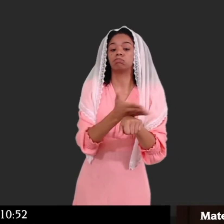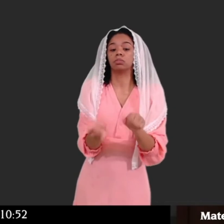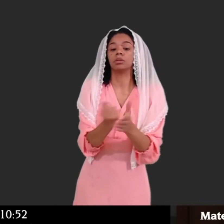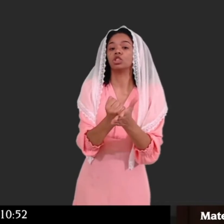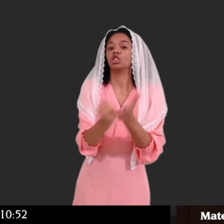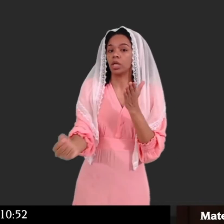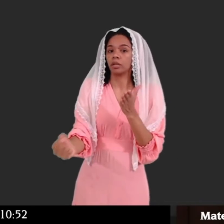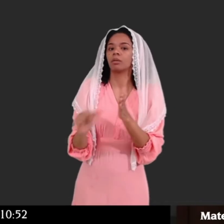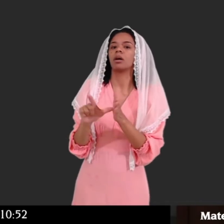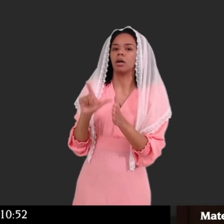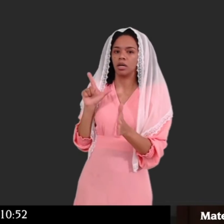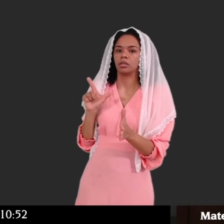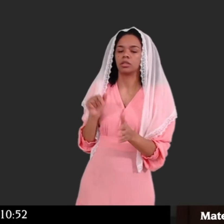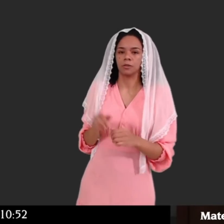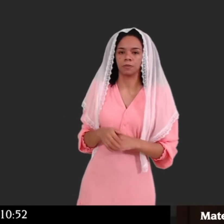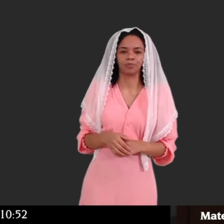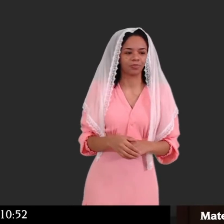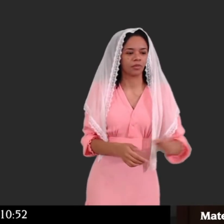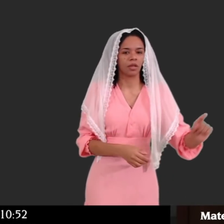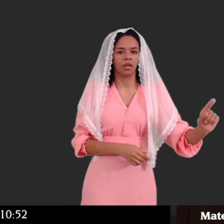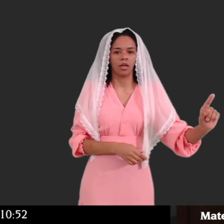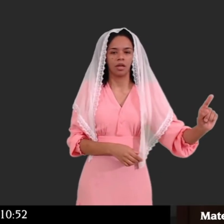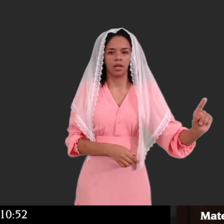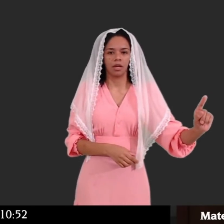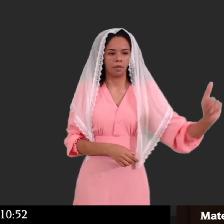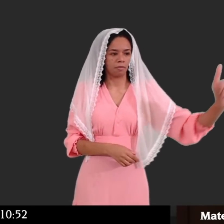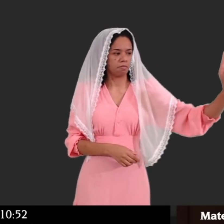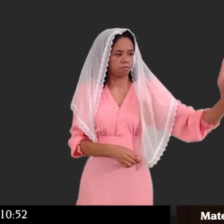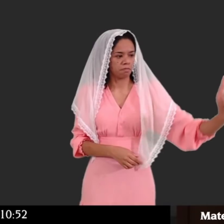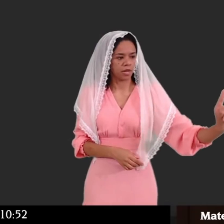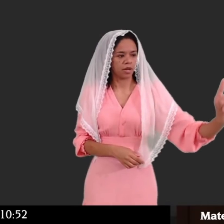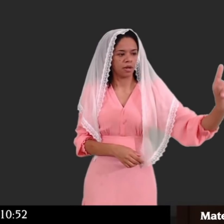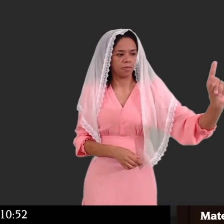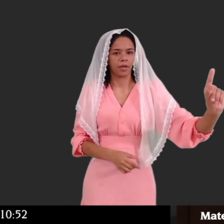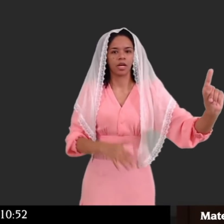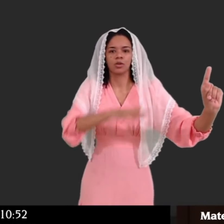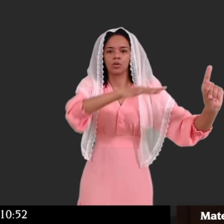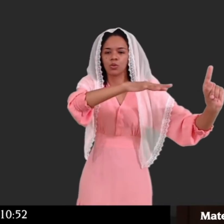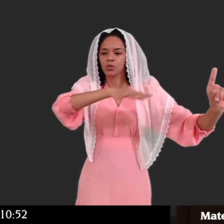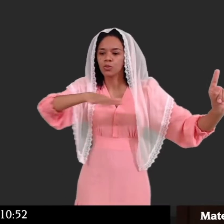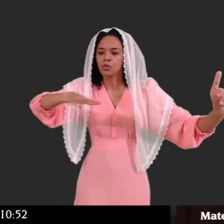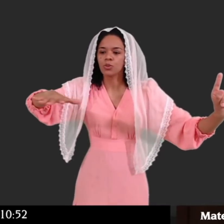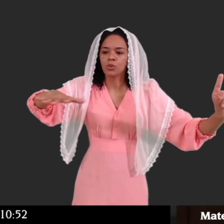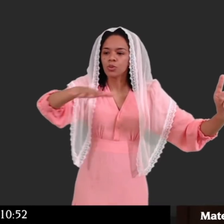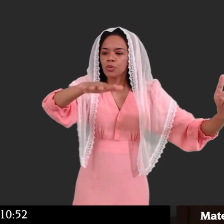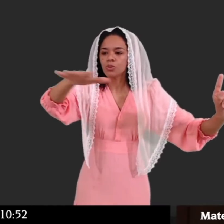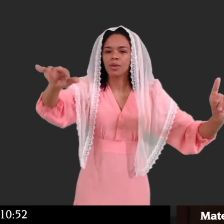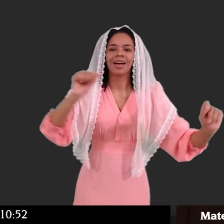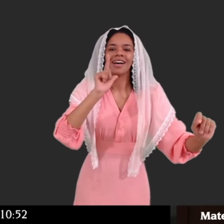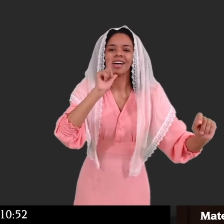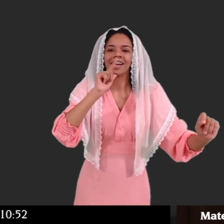Quando Jacó passava o Val, Val é uma região onde o rio fica mais amainado, as águas são rasas, o Val de